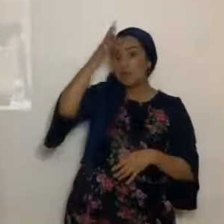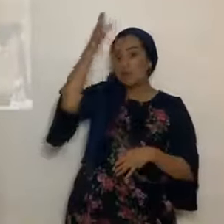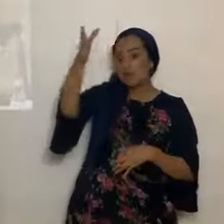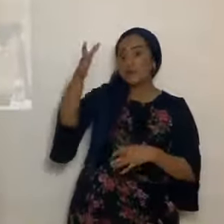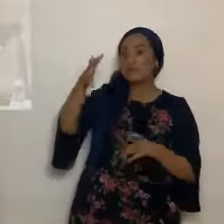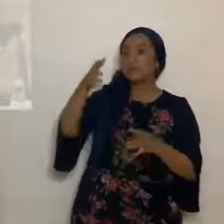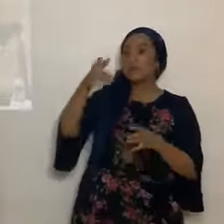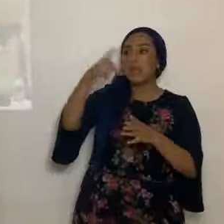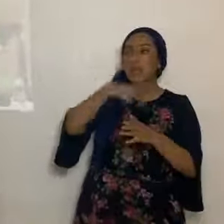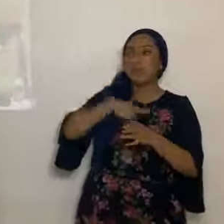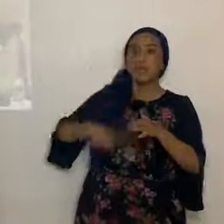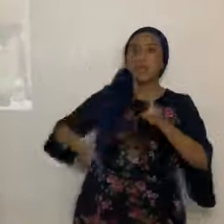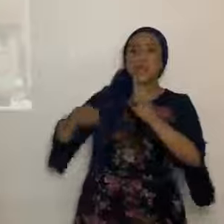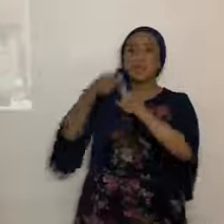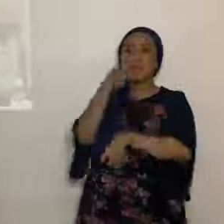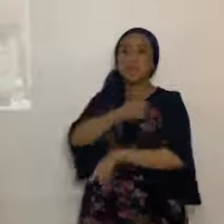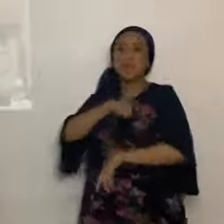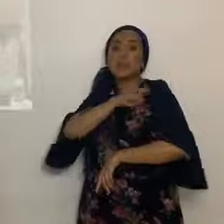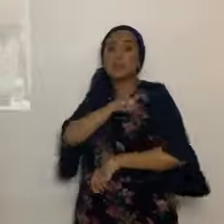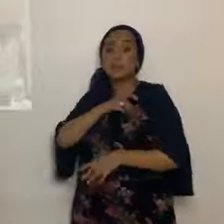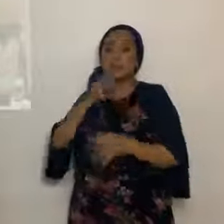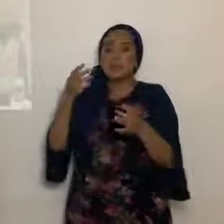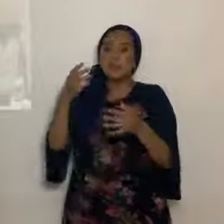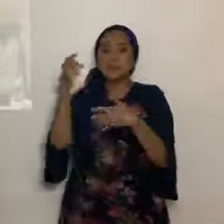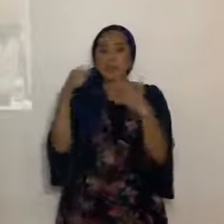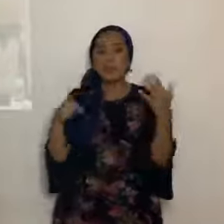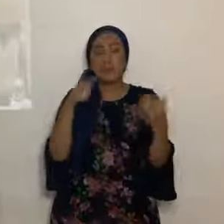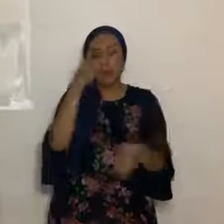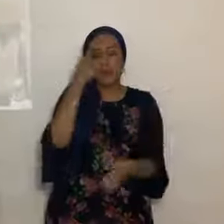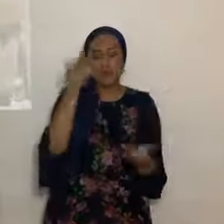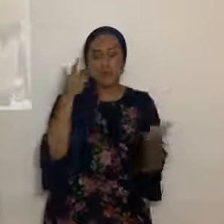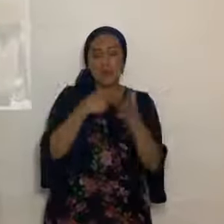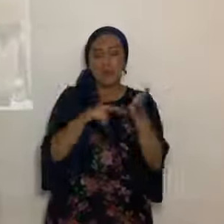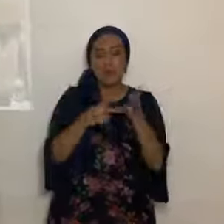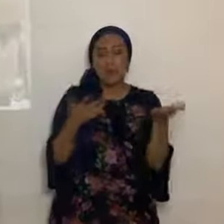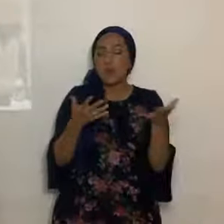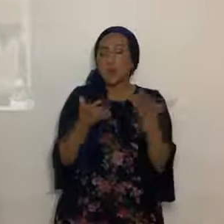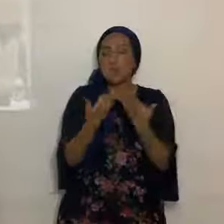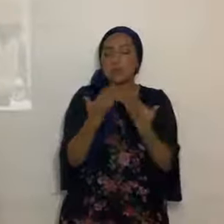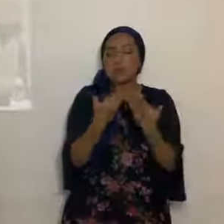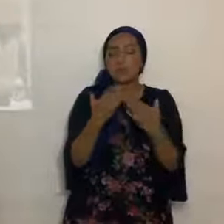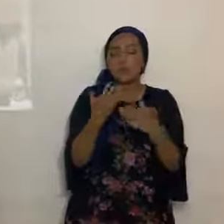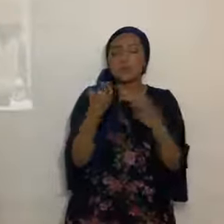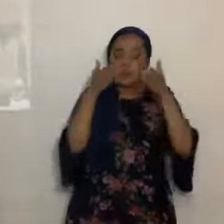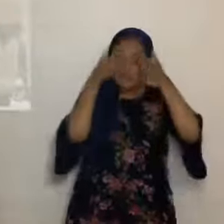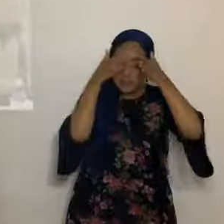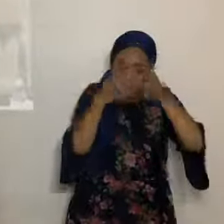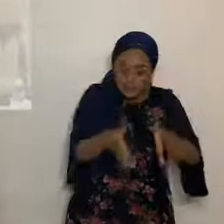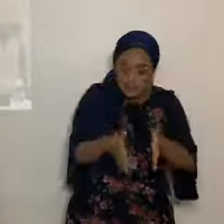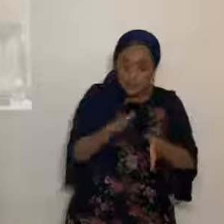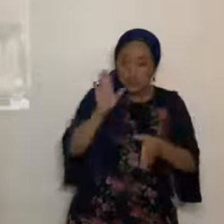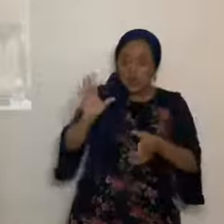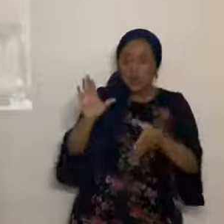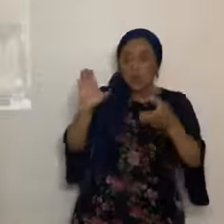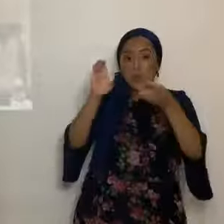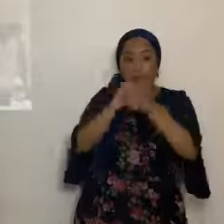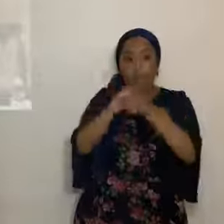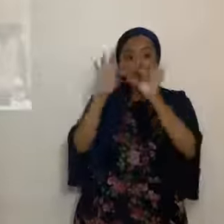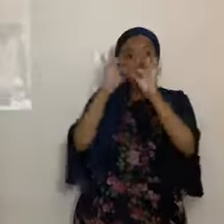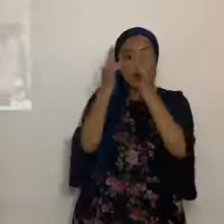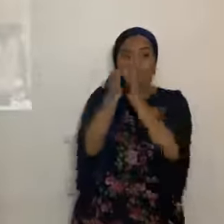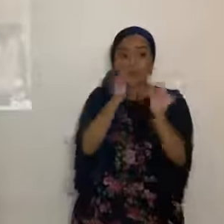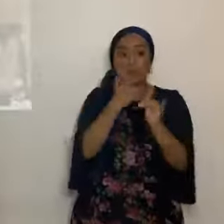virrey de España, no sé, etcétera, etcétera. ¿Sí me doy a entender? Deberían de ocuparse de su árbol genealógico, como